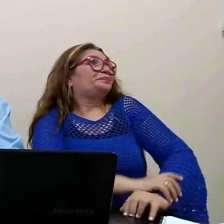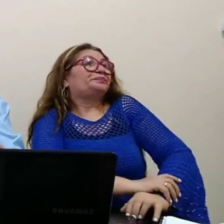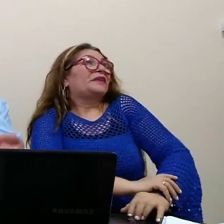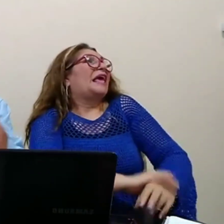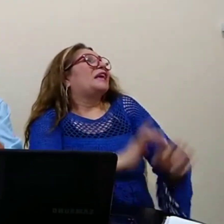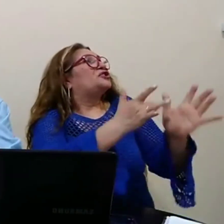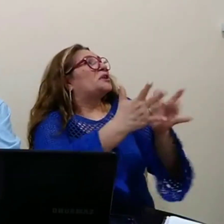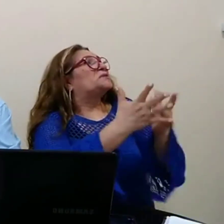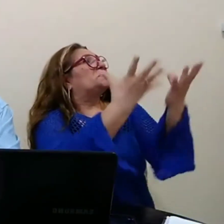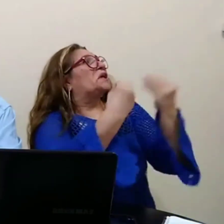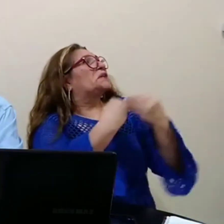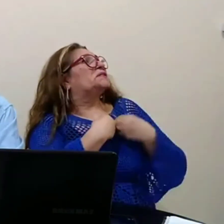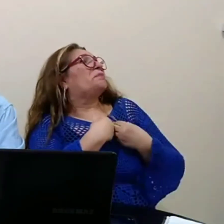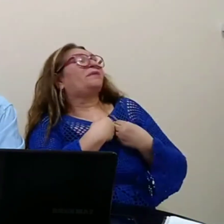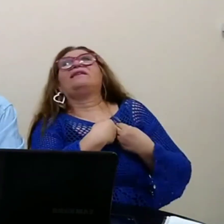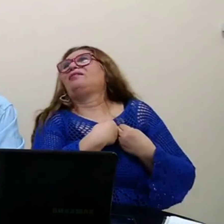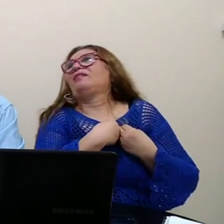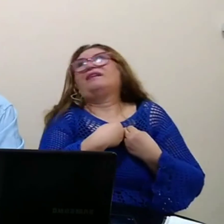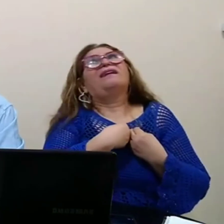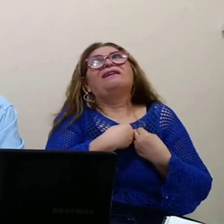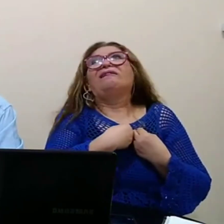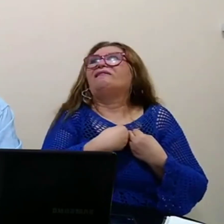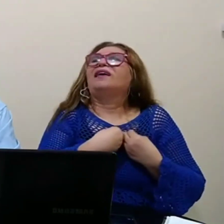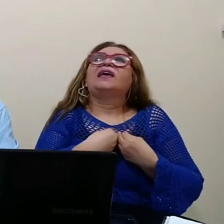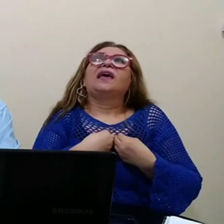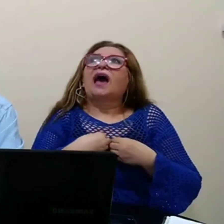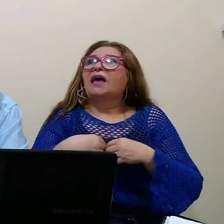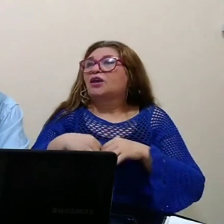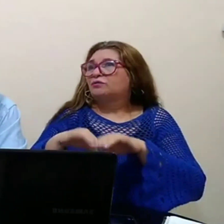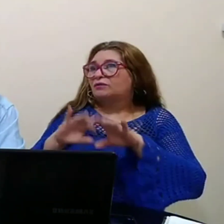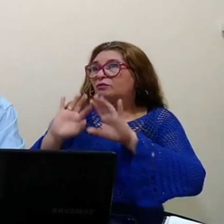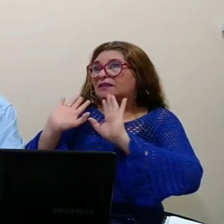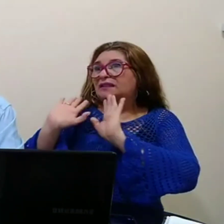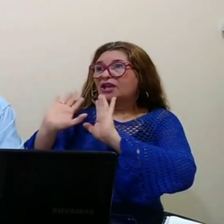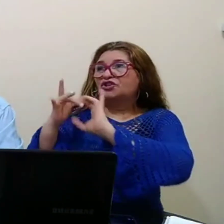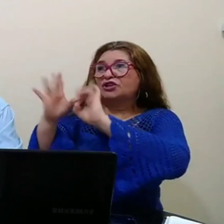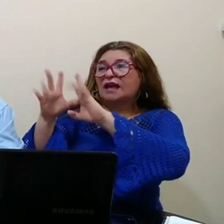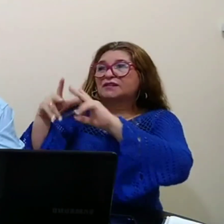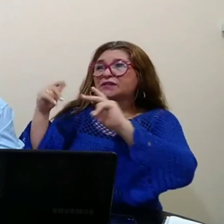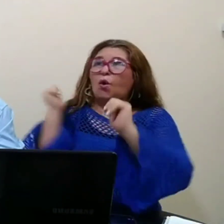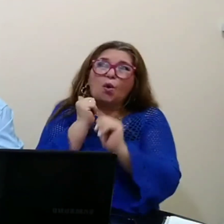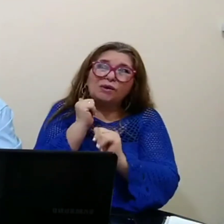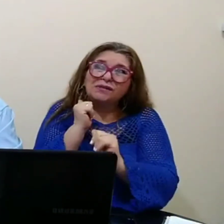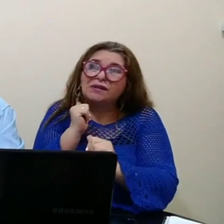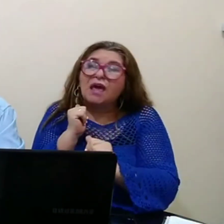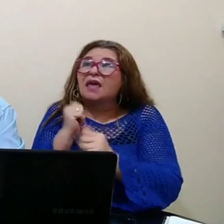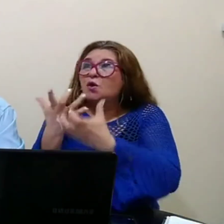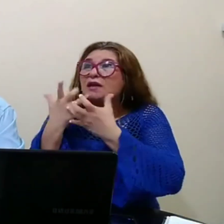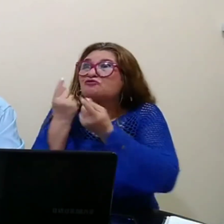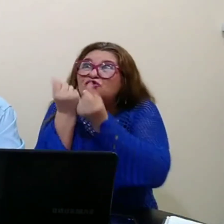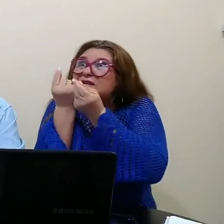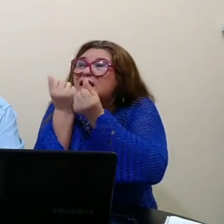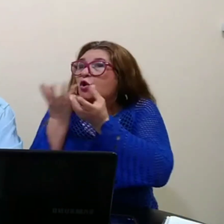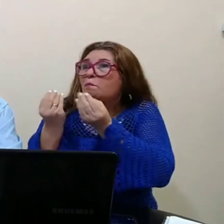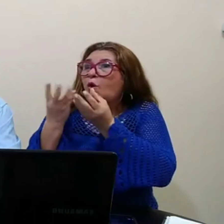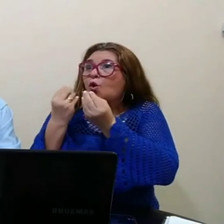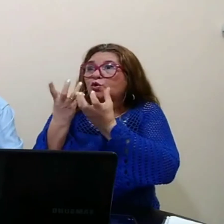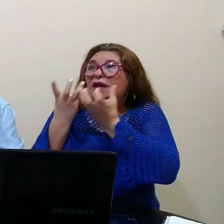se receberem Jesus eles vão ter que parar de correr um pouco atrás dessas coisas desse mundo, mudar a prioridade.